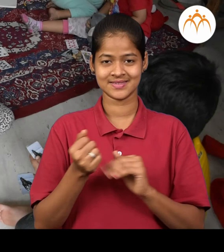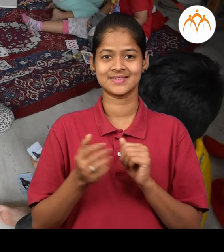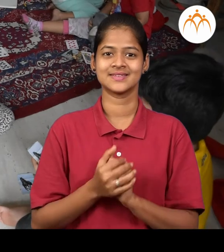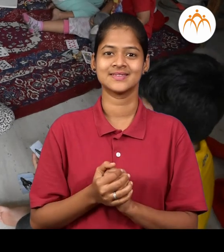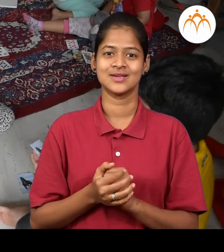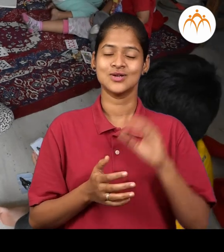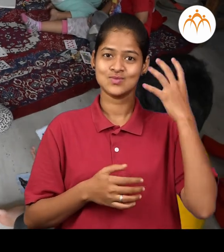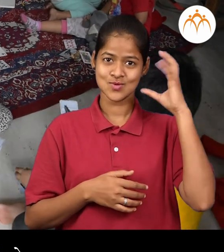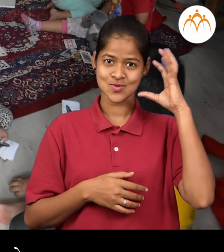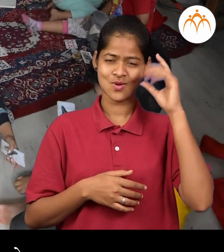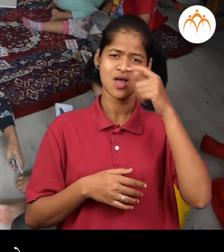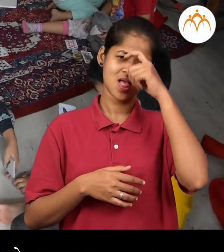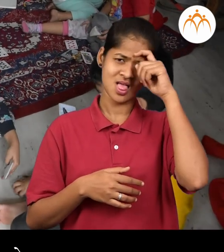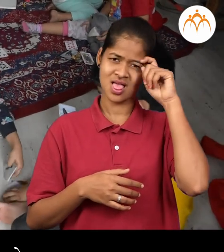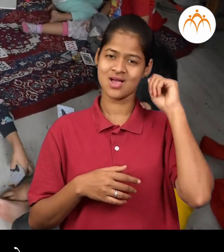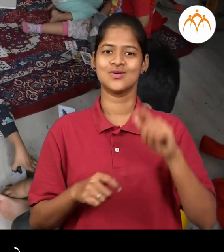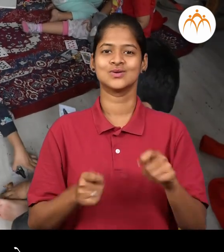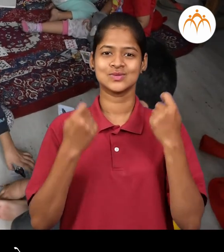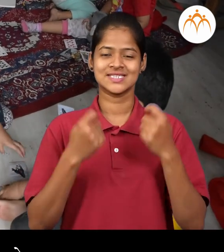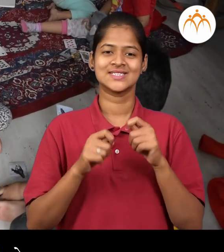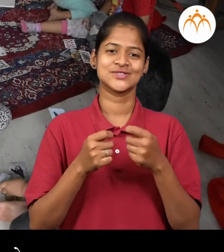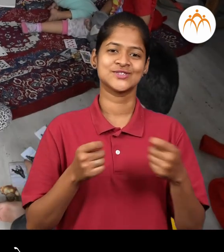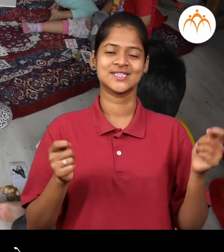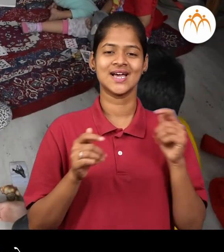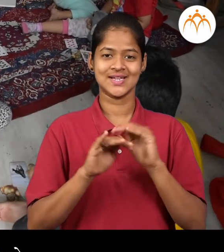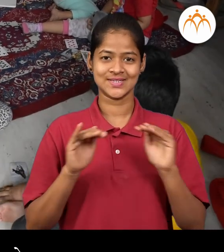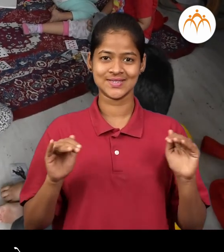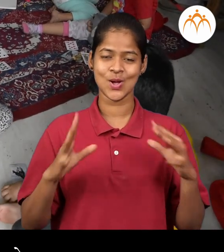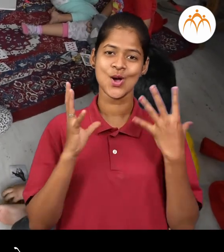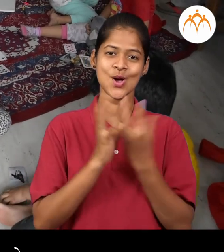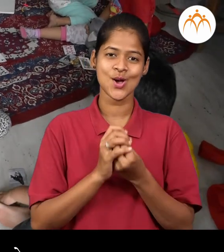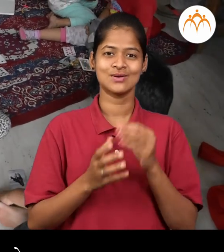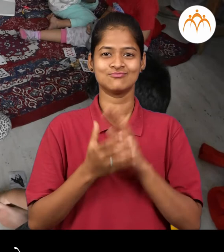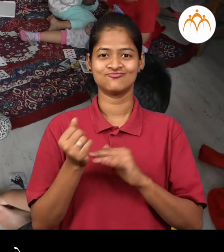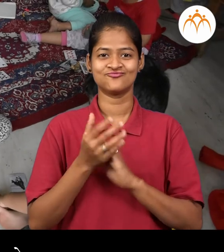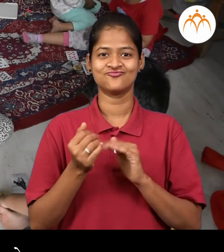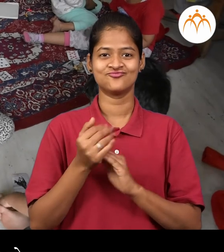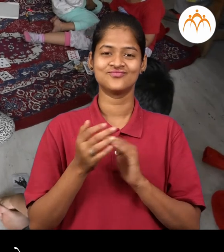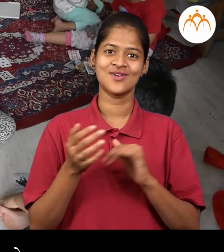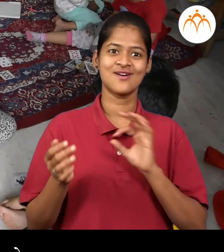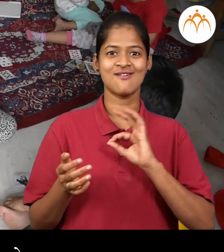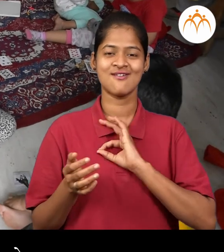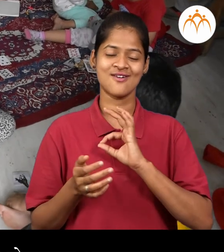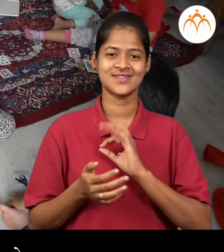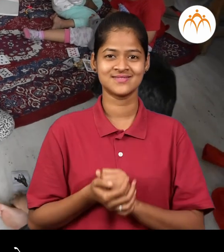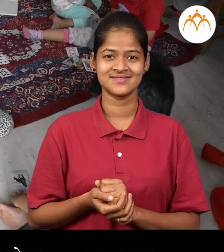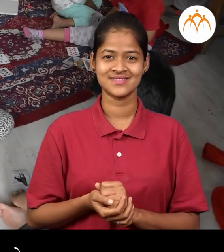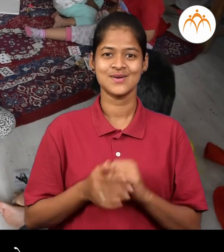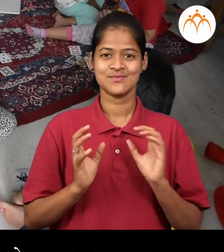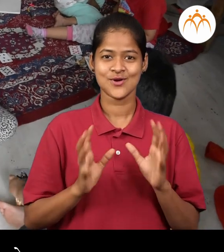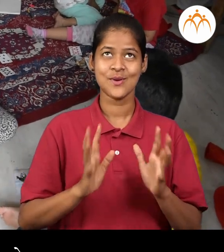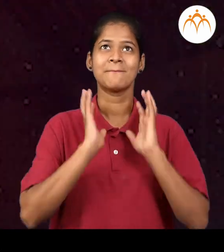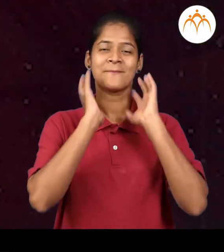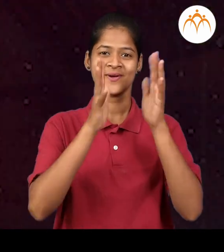के पत्ते है पुणे अच्छा सुगठित मुलाना पत्ते खेड़ा आवडतात